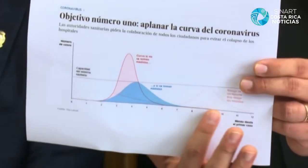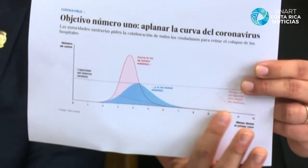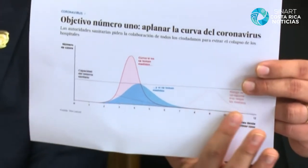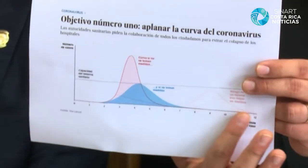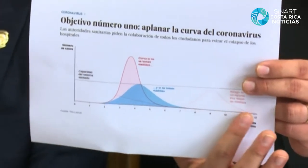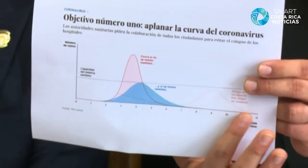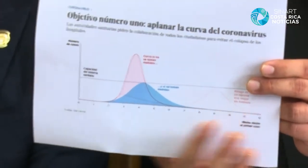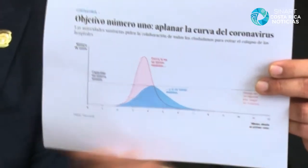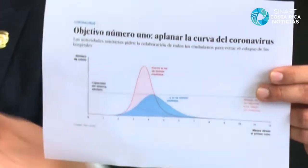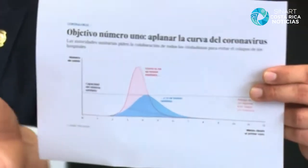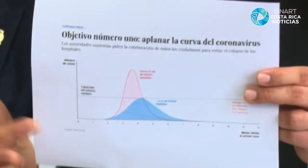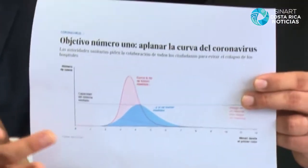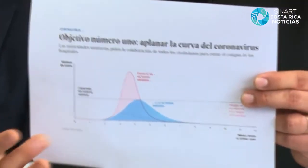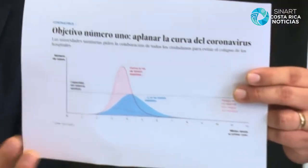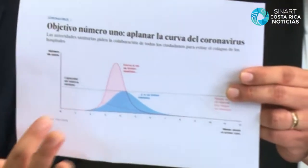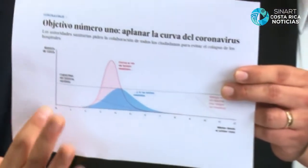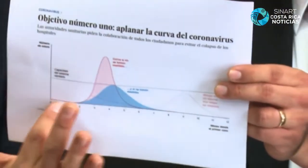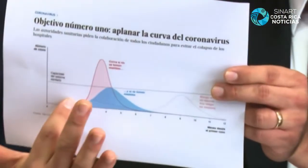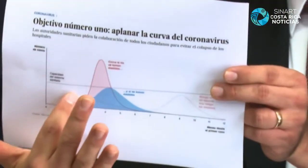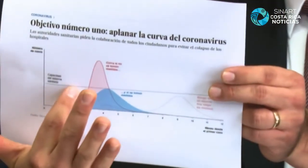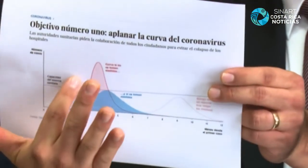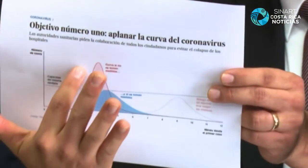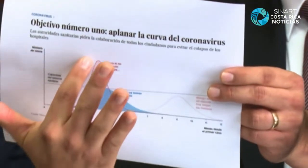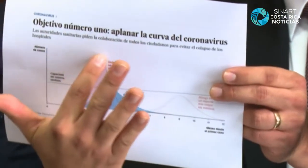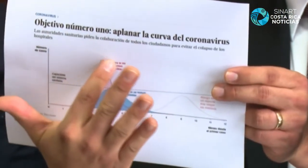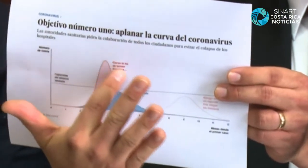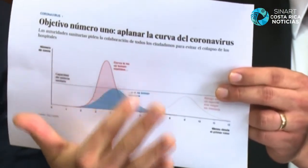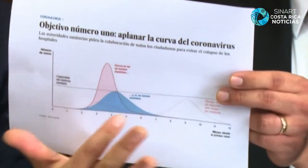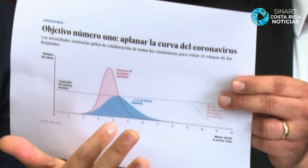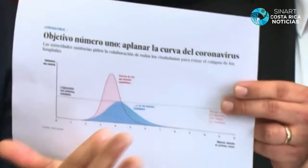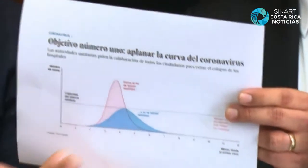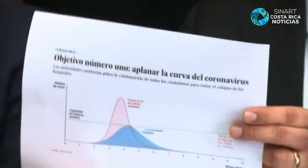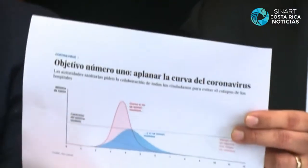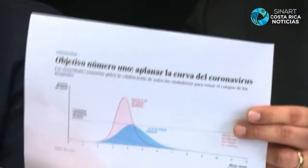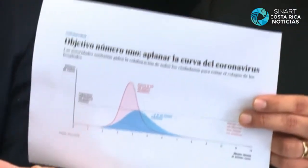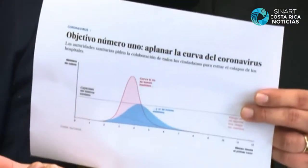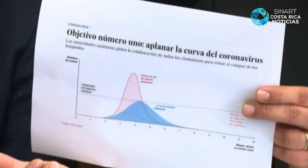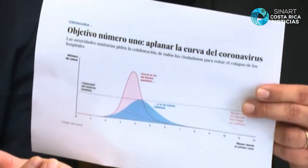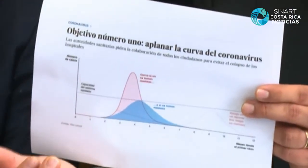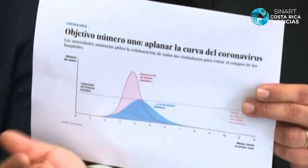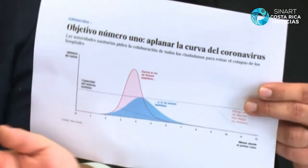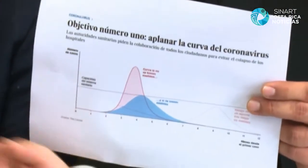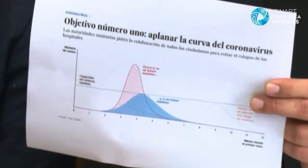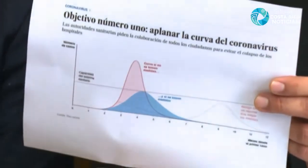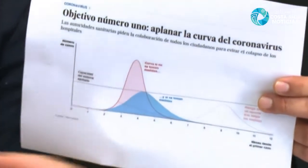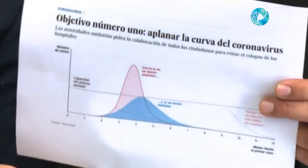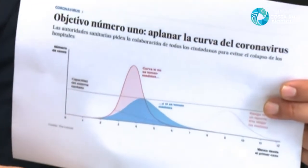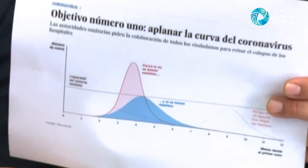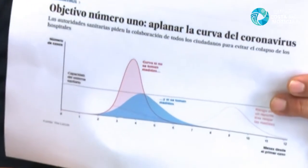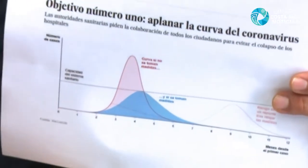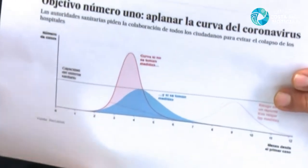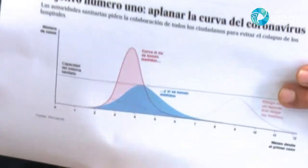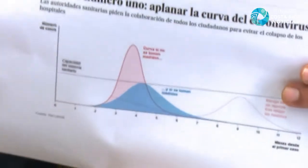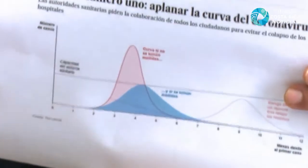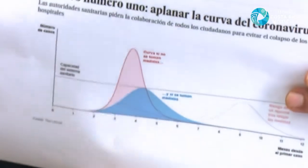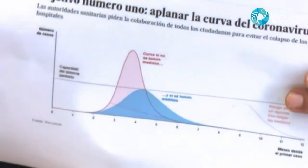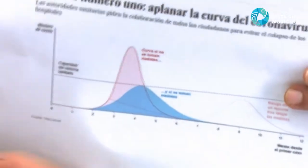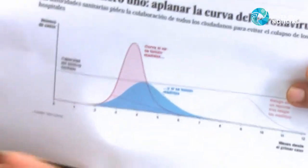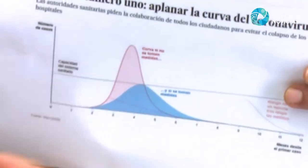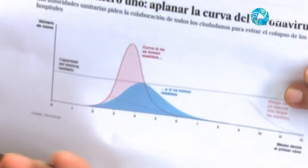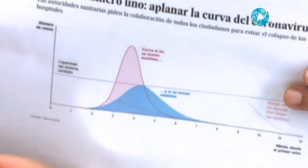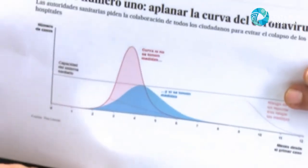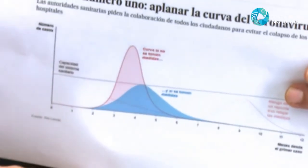casos. La curva roja es lo que pasa cuando no hay medidas, cuando no se